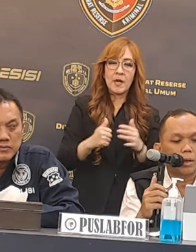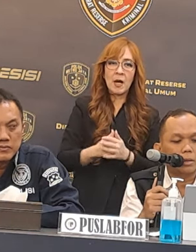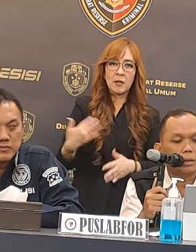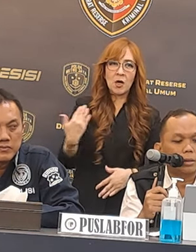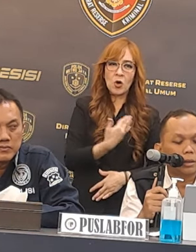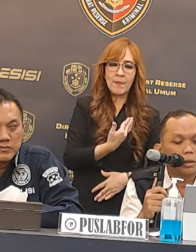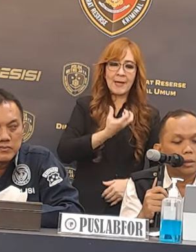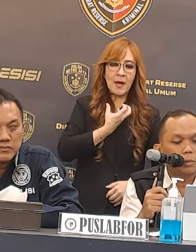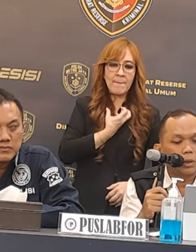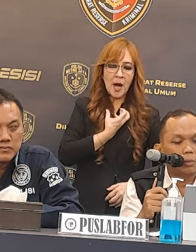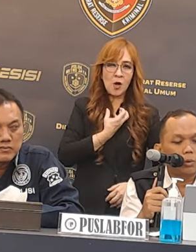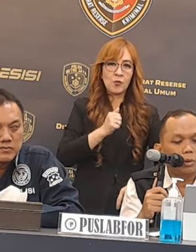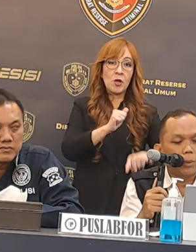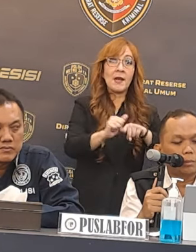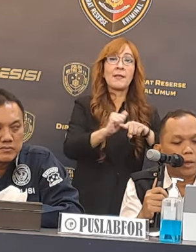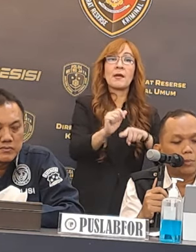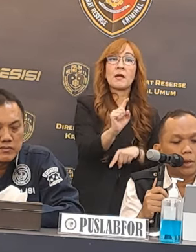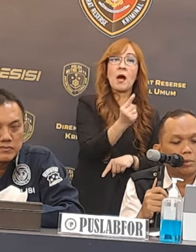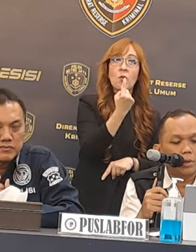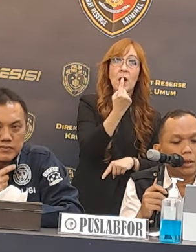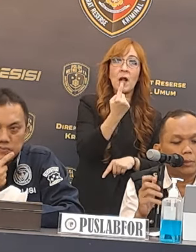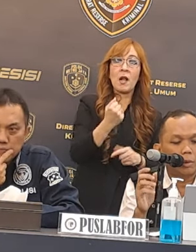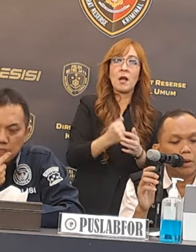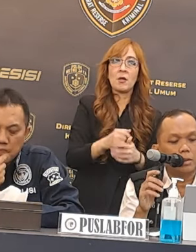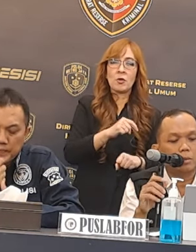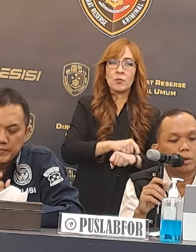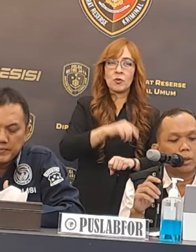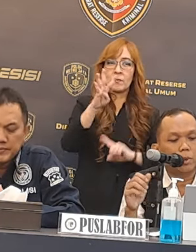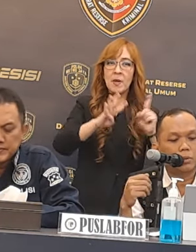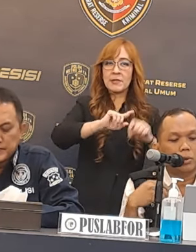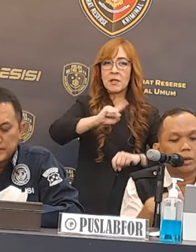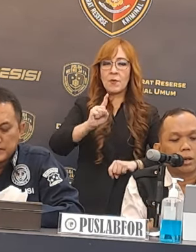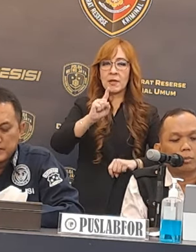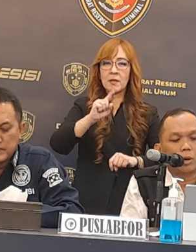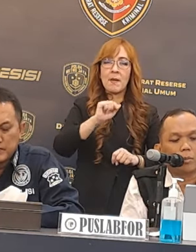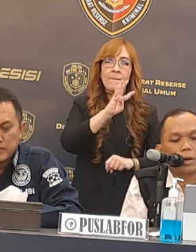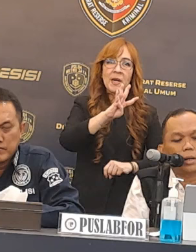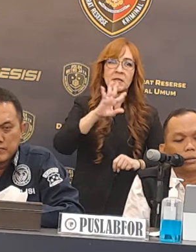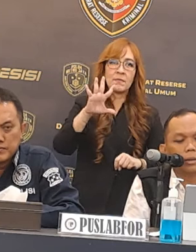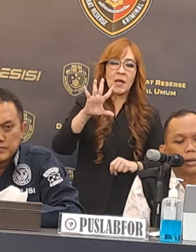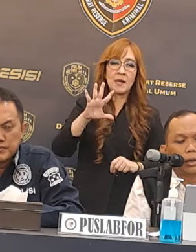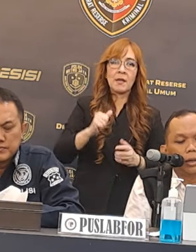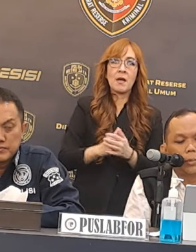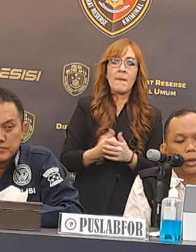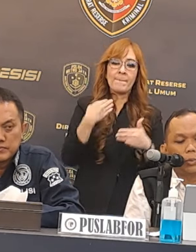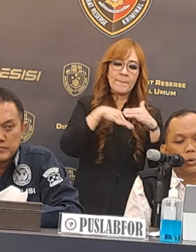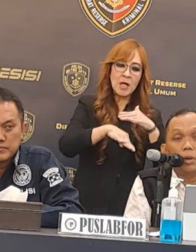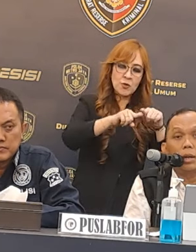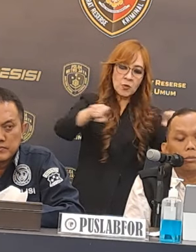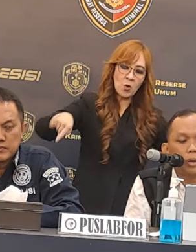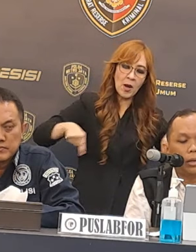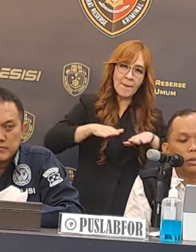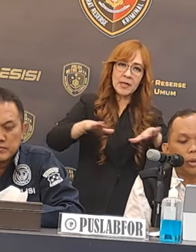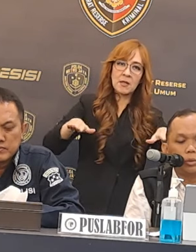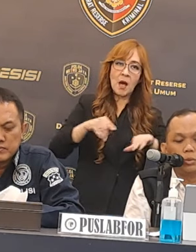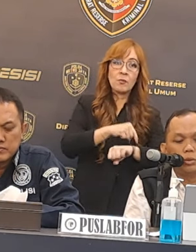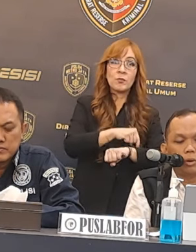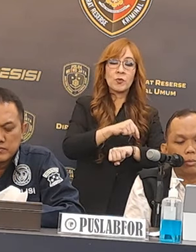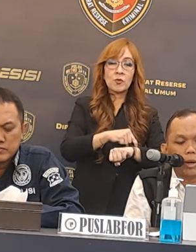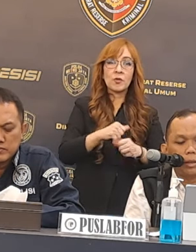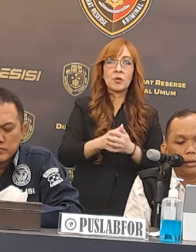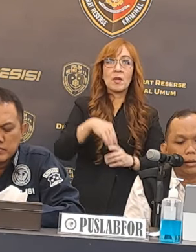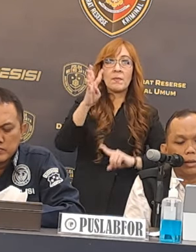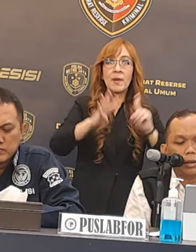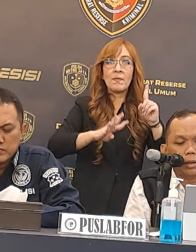melakukan pemanasan. Pada pukul 14.49.15 korban masuk ke dalam kolam renang. Pada pukul